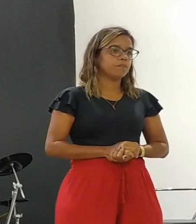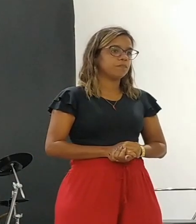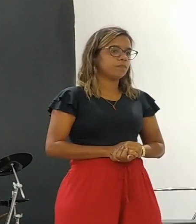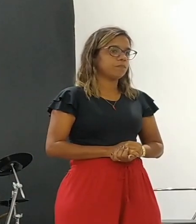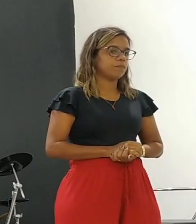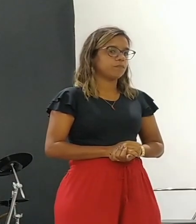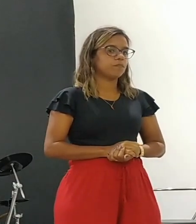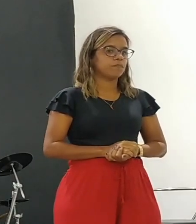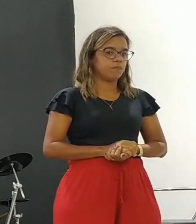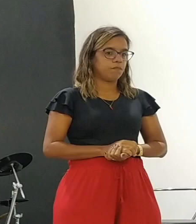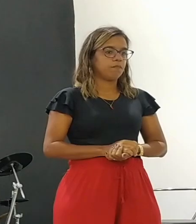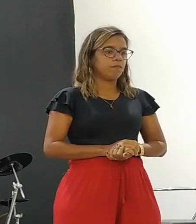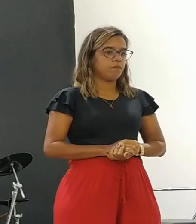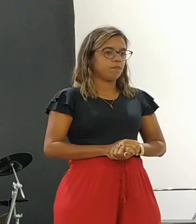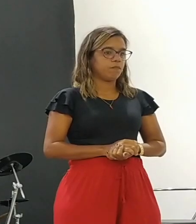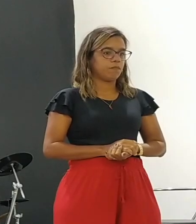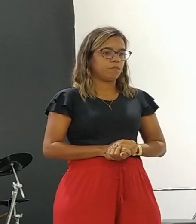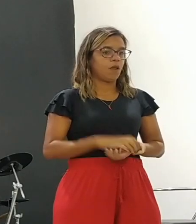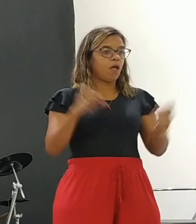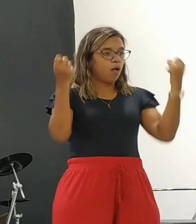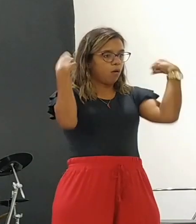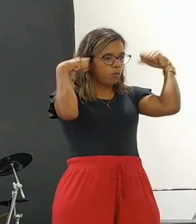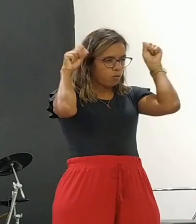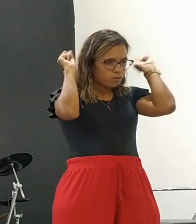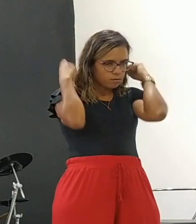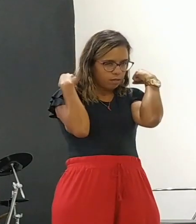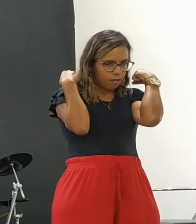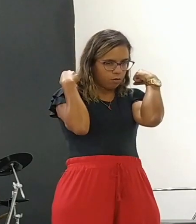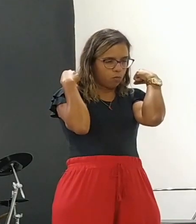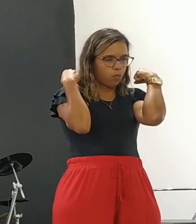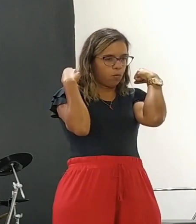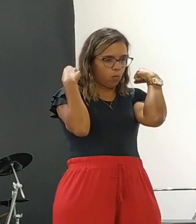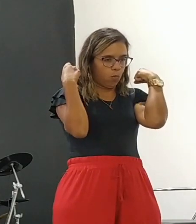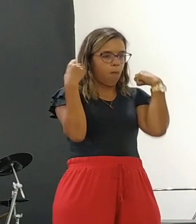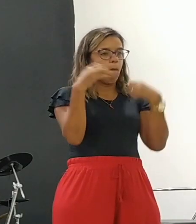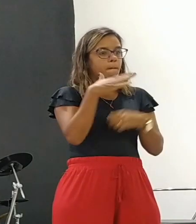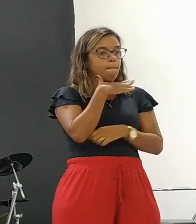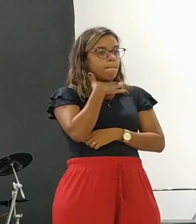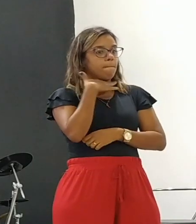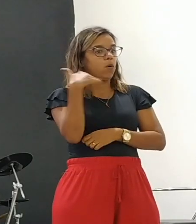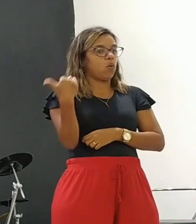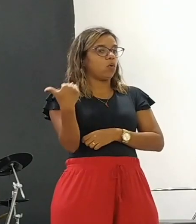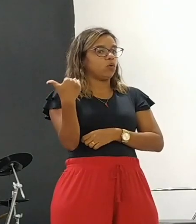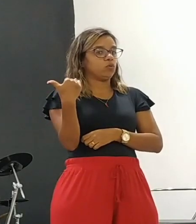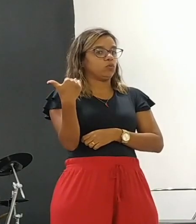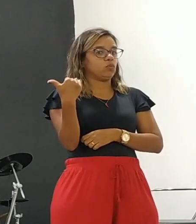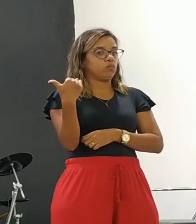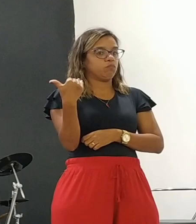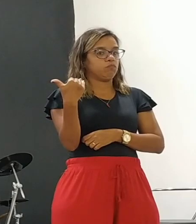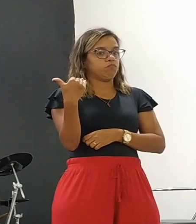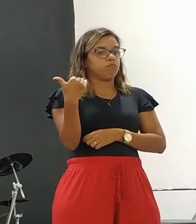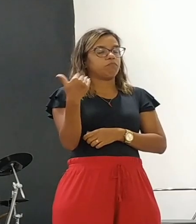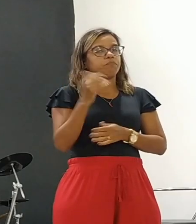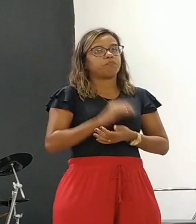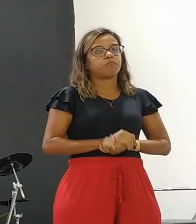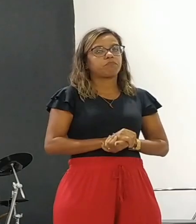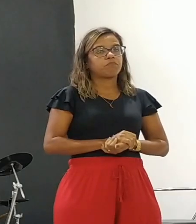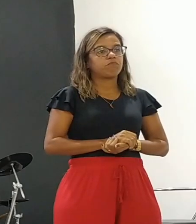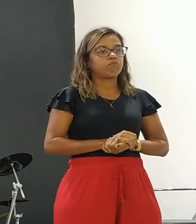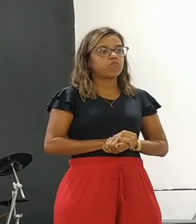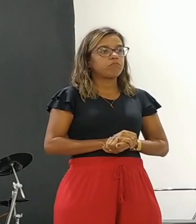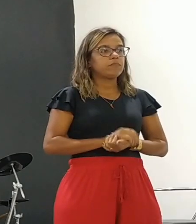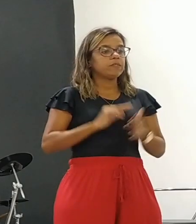o cordeiro é morto, o cordeiro da Páscoa ele é morto, ele é apenas um símbolo